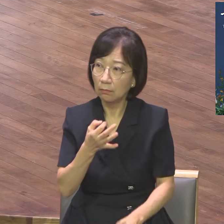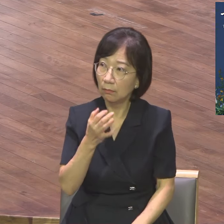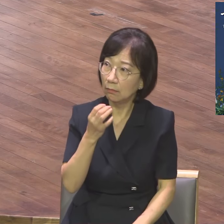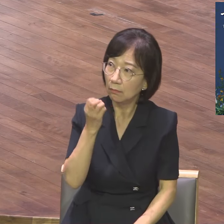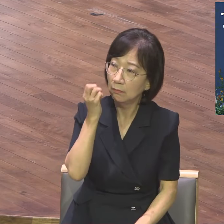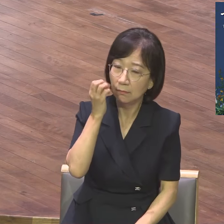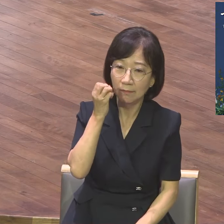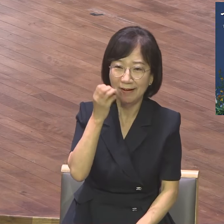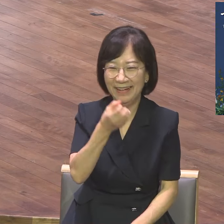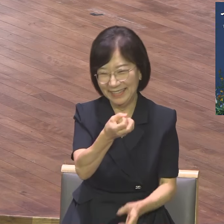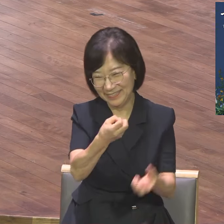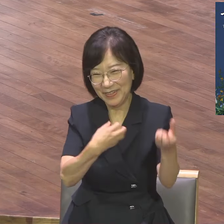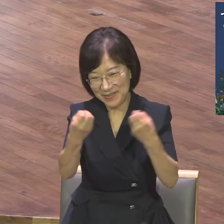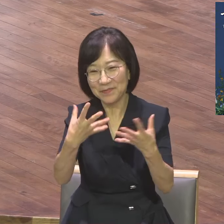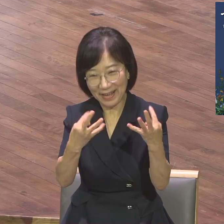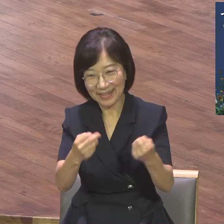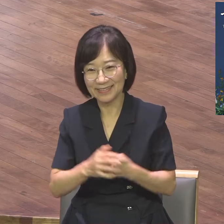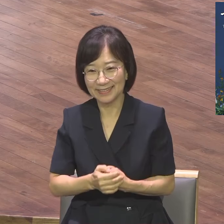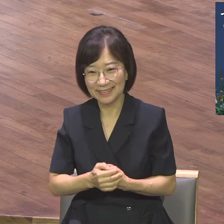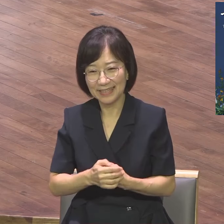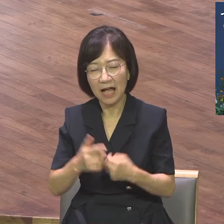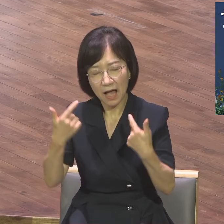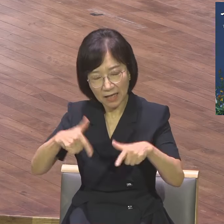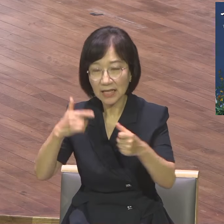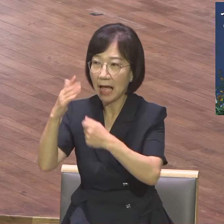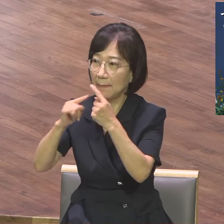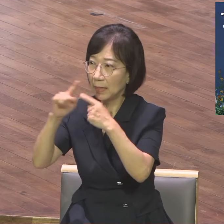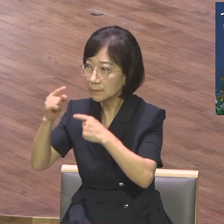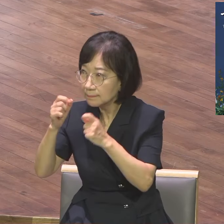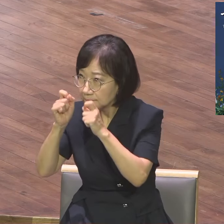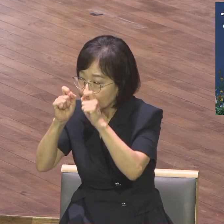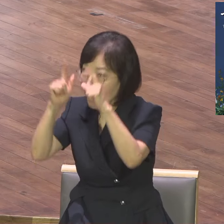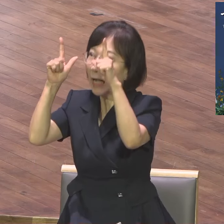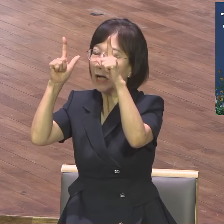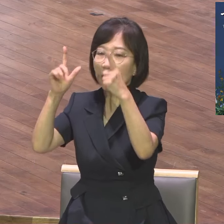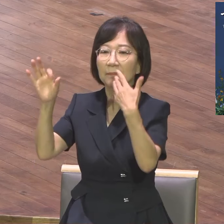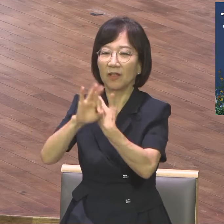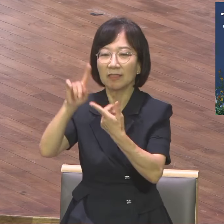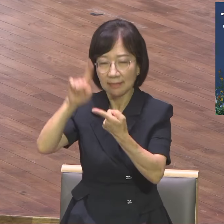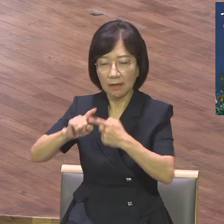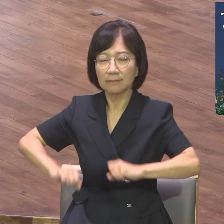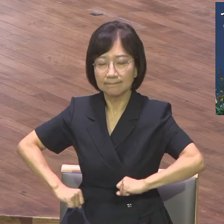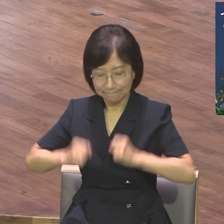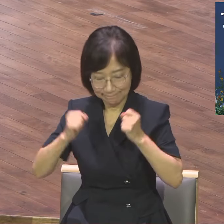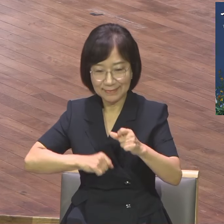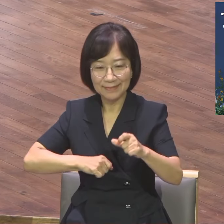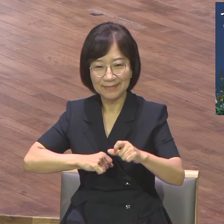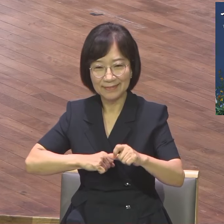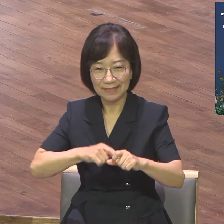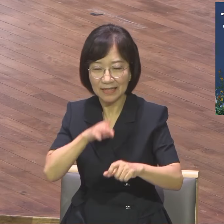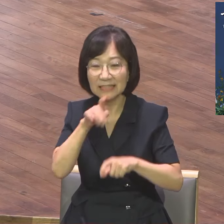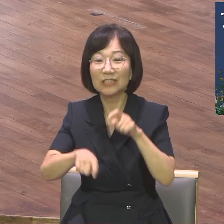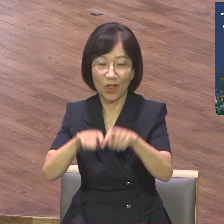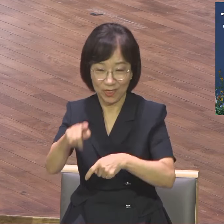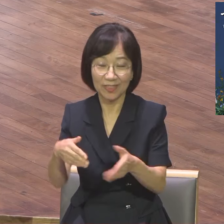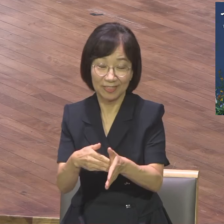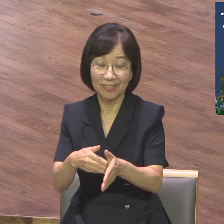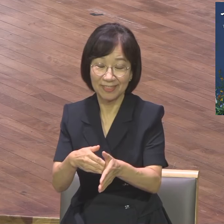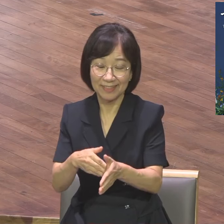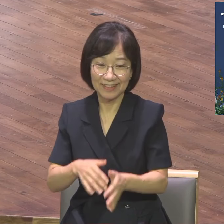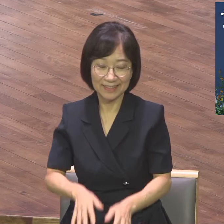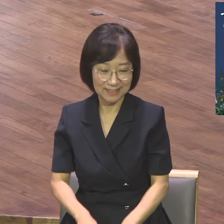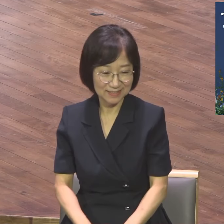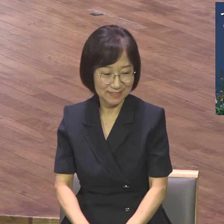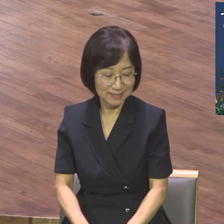예배 시간 다 주는데 그런데 못 받으니까 그런 거 뭐 부수로 부록으로 그냥